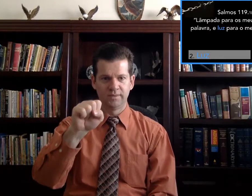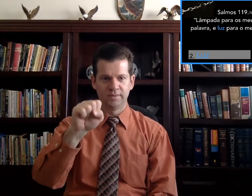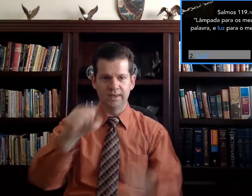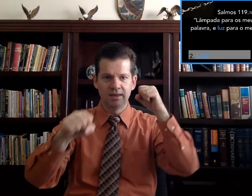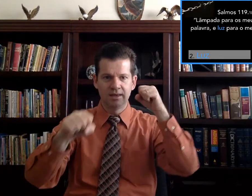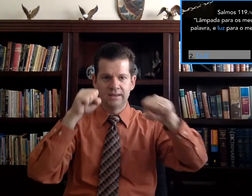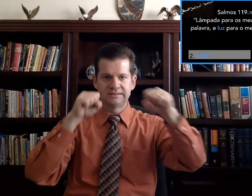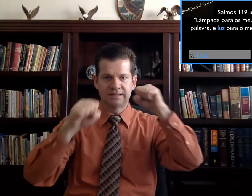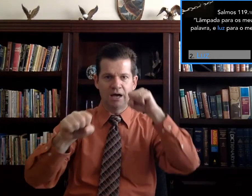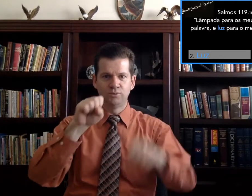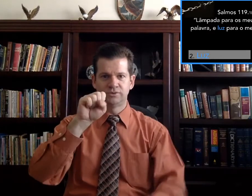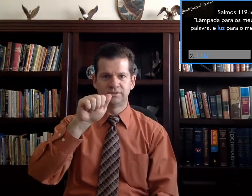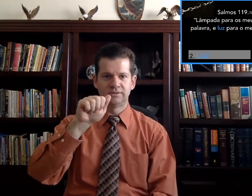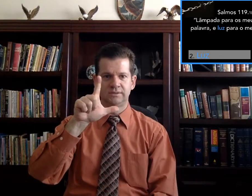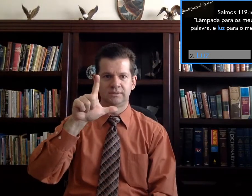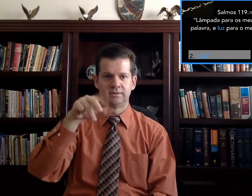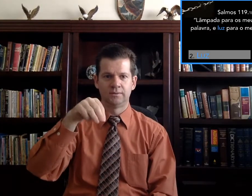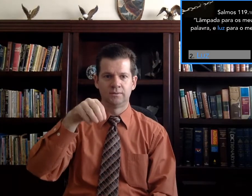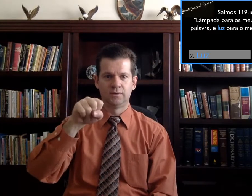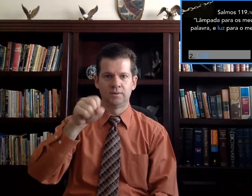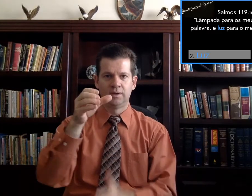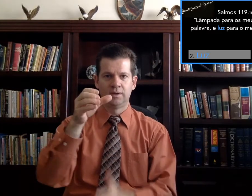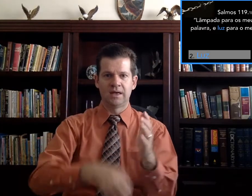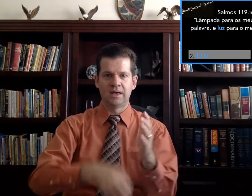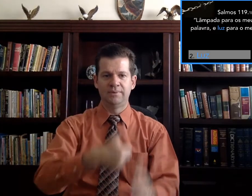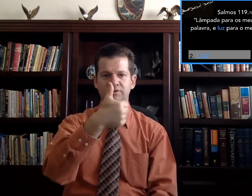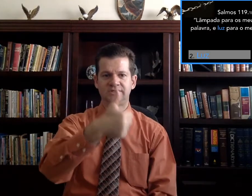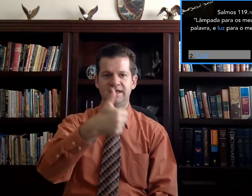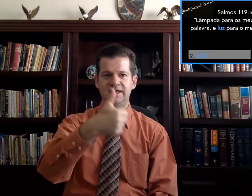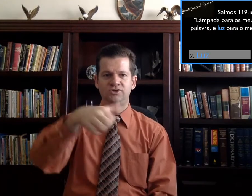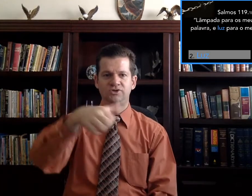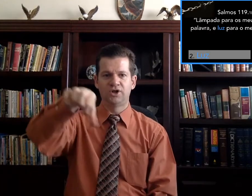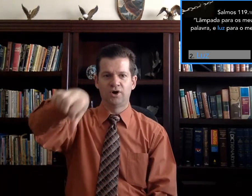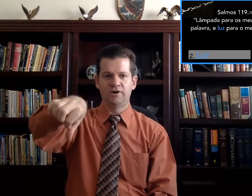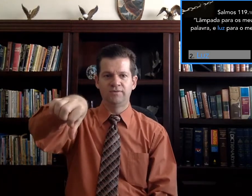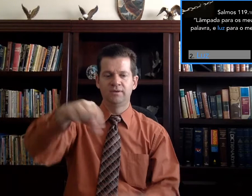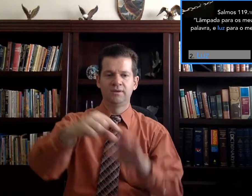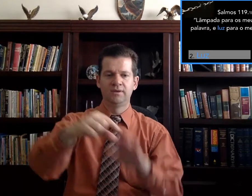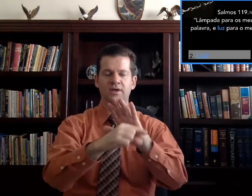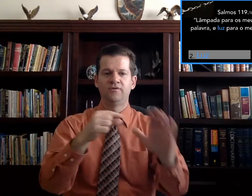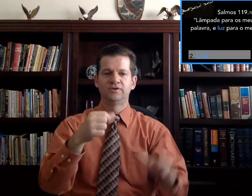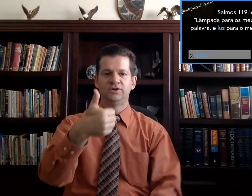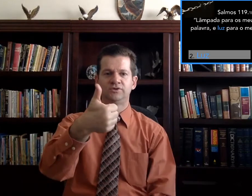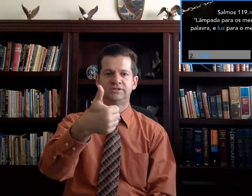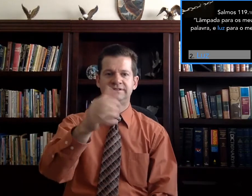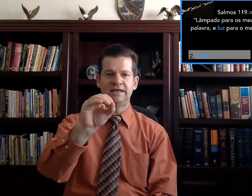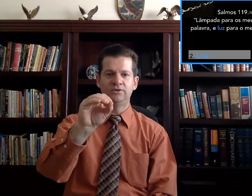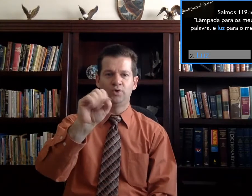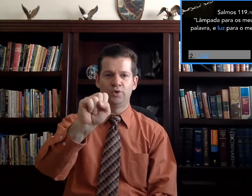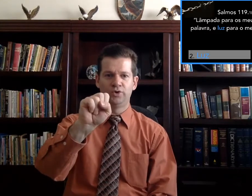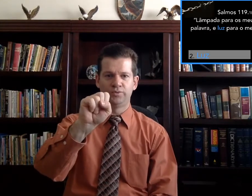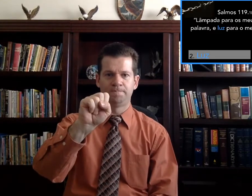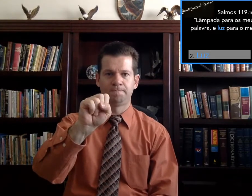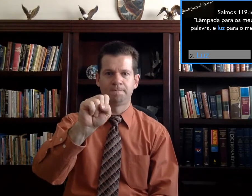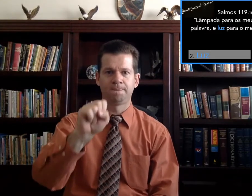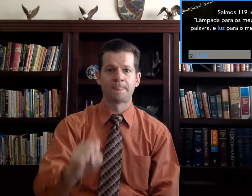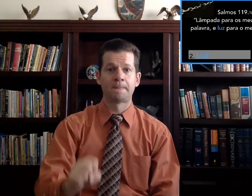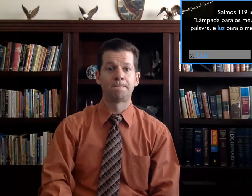Okay? Salmos capítulo 119, versículo 108.